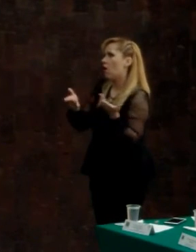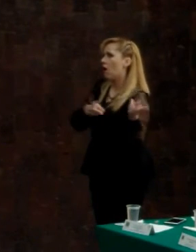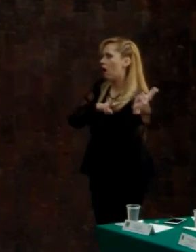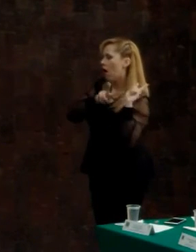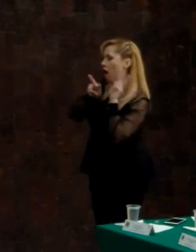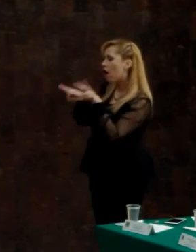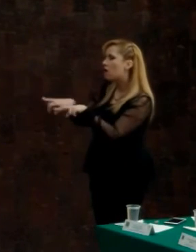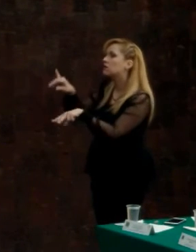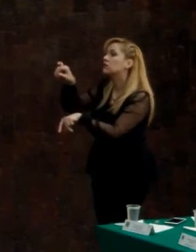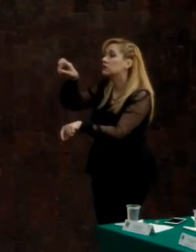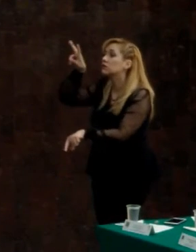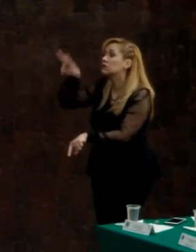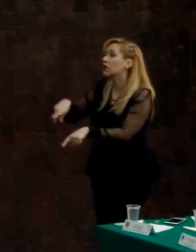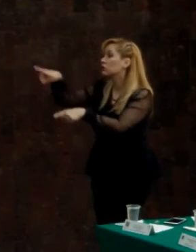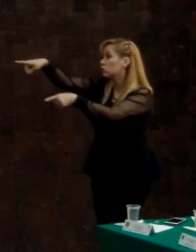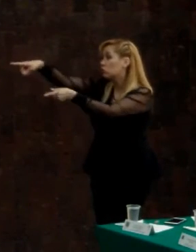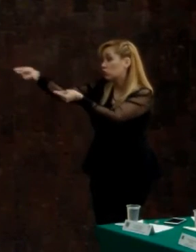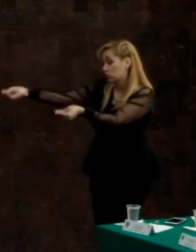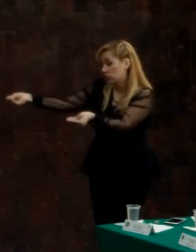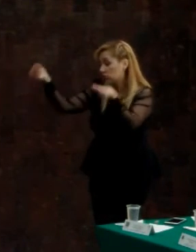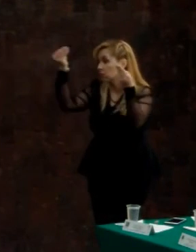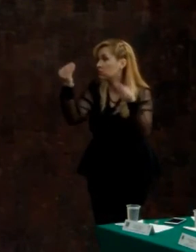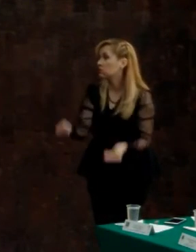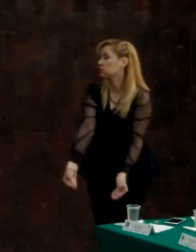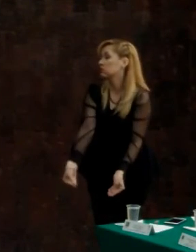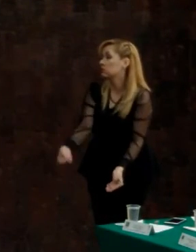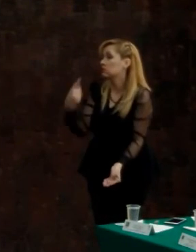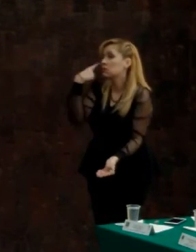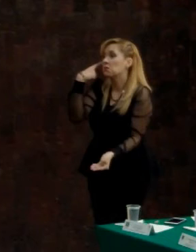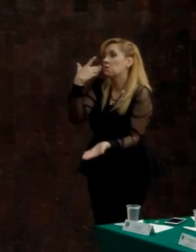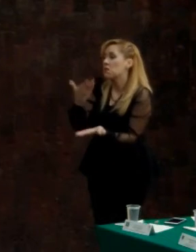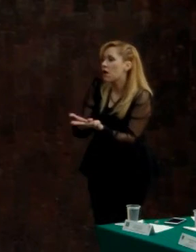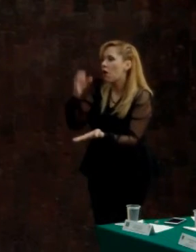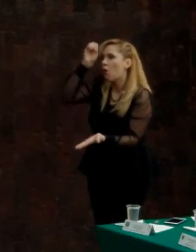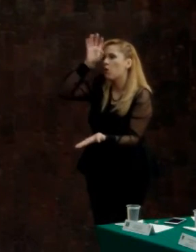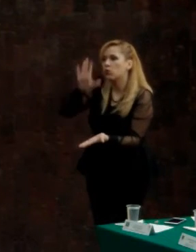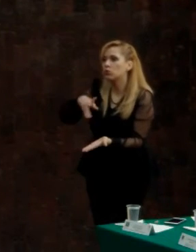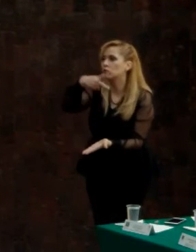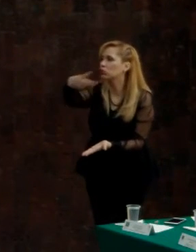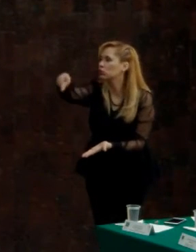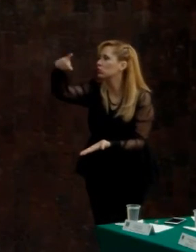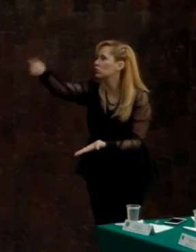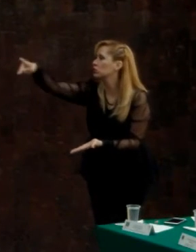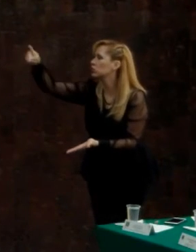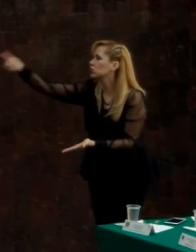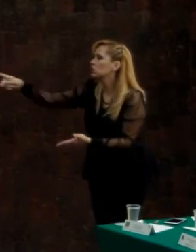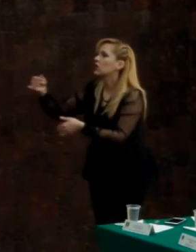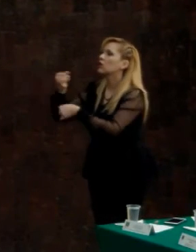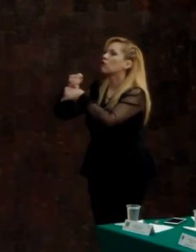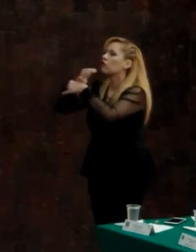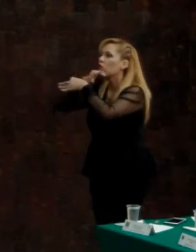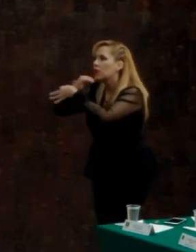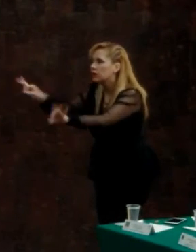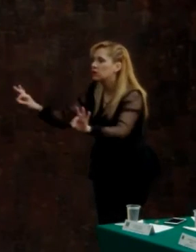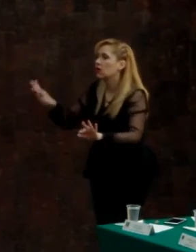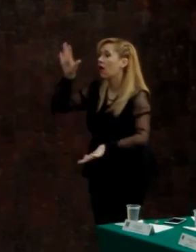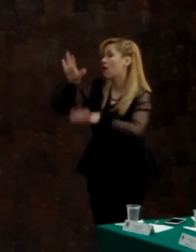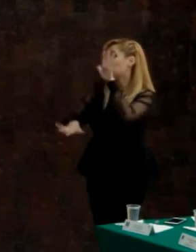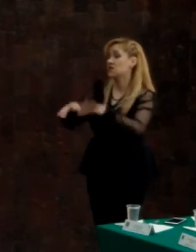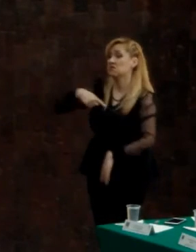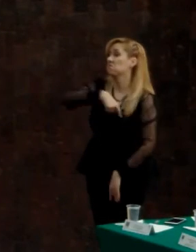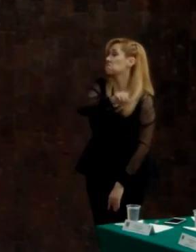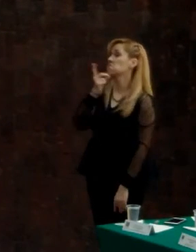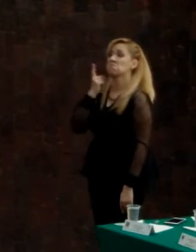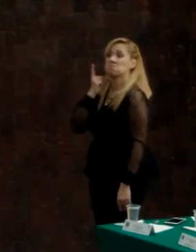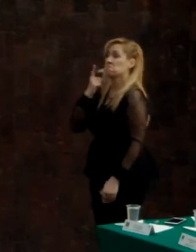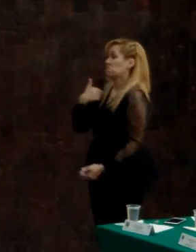porque traen a estos espacios puntos de vista e información que muchas veces los legisladores